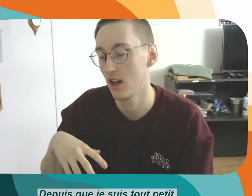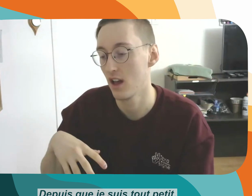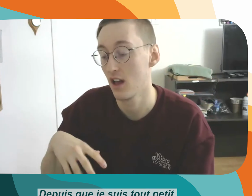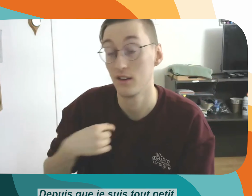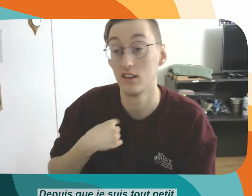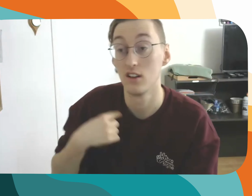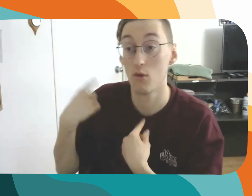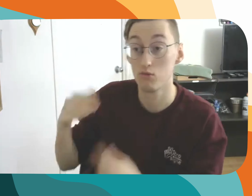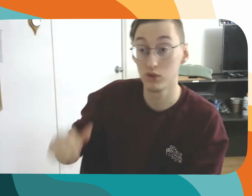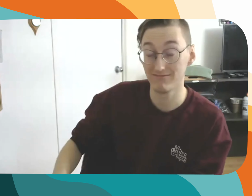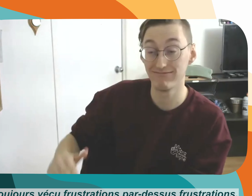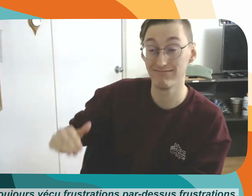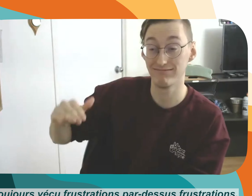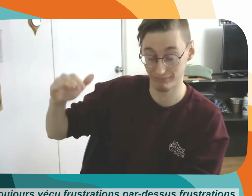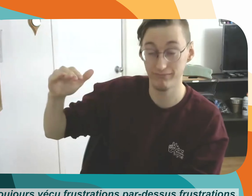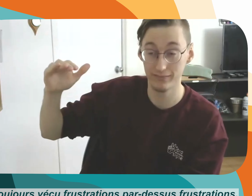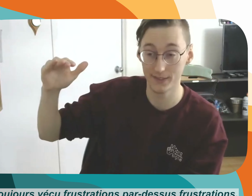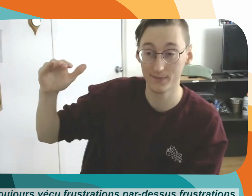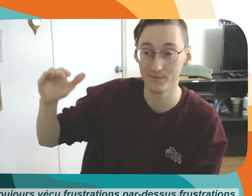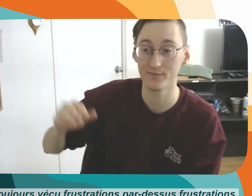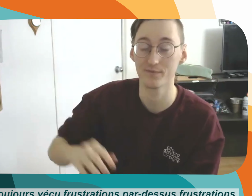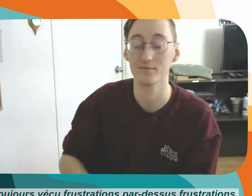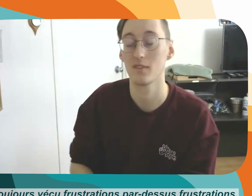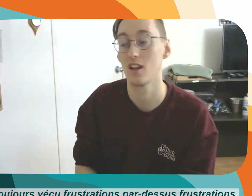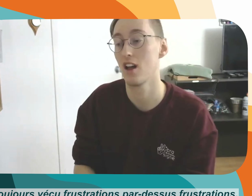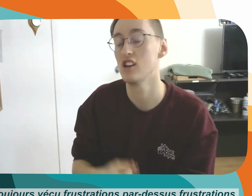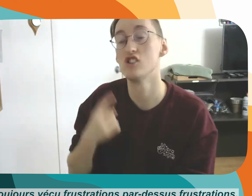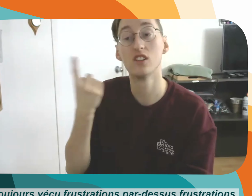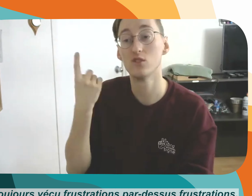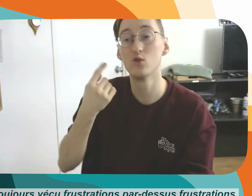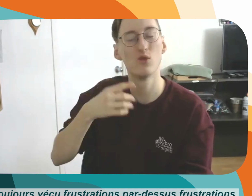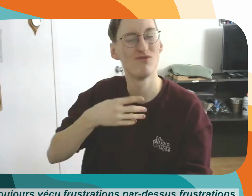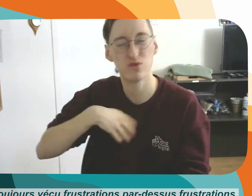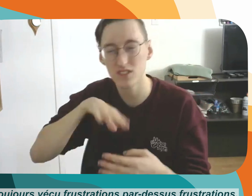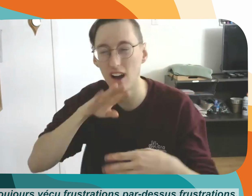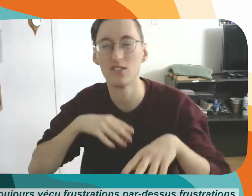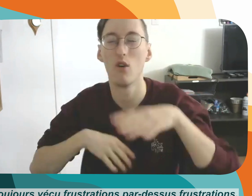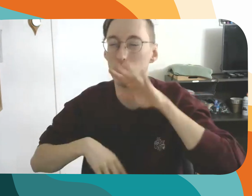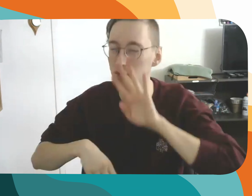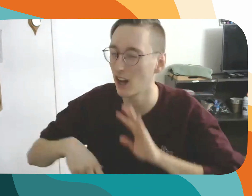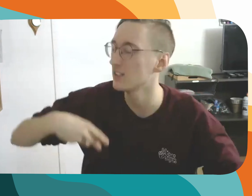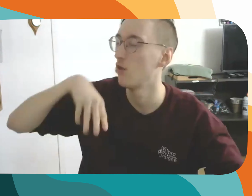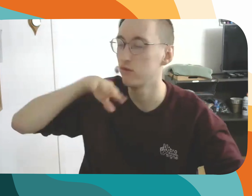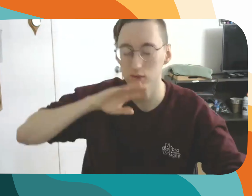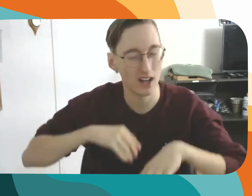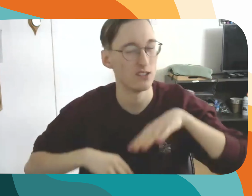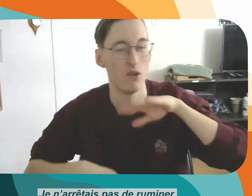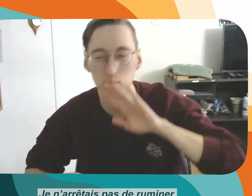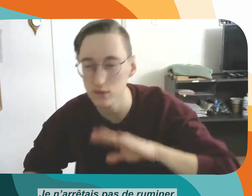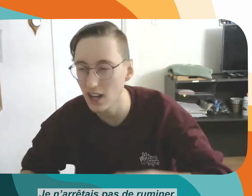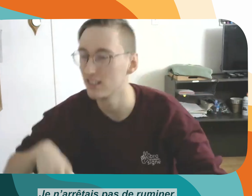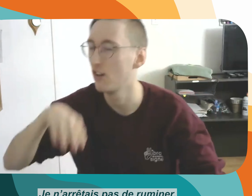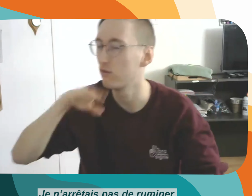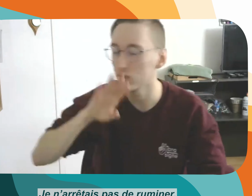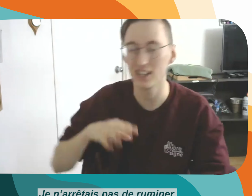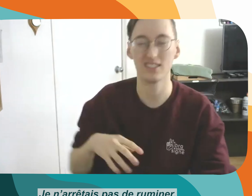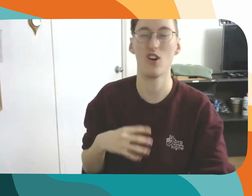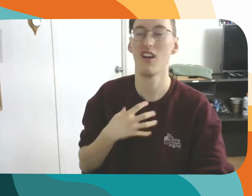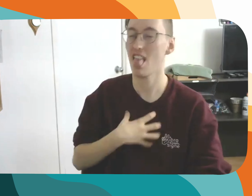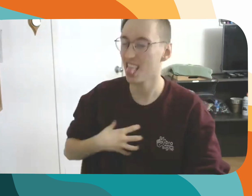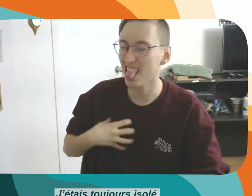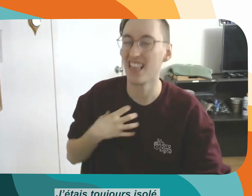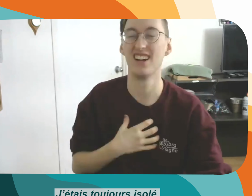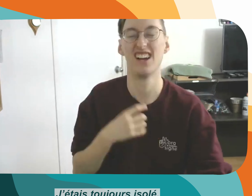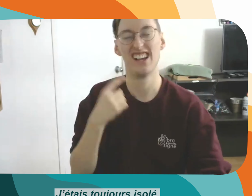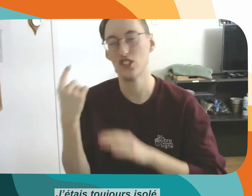Depuis que je suis tout petit, j'ai toujours vécu frustration par-dessus frustration. Je n'arrêtais pas de ruminer.